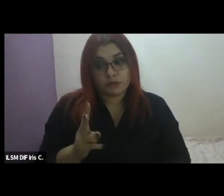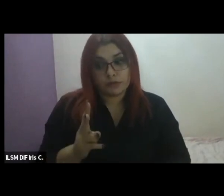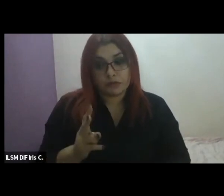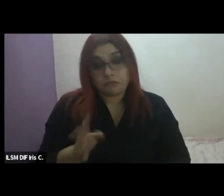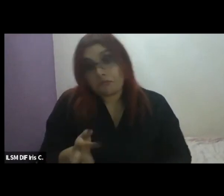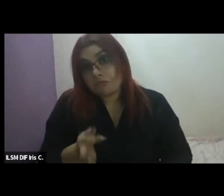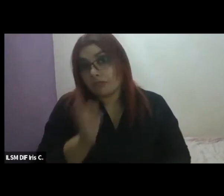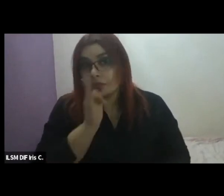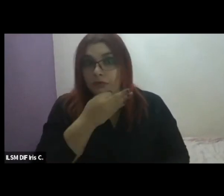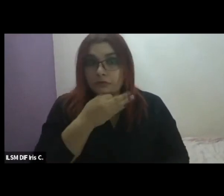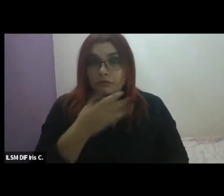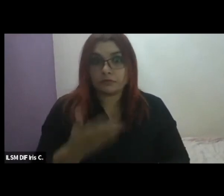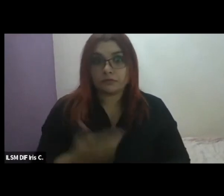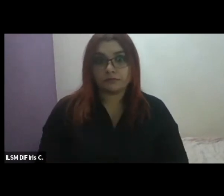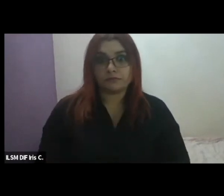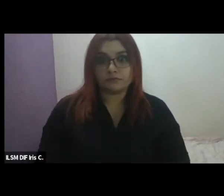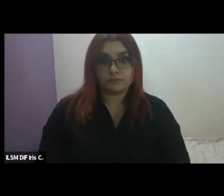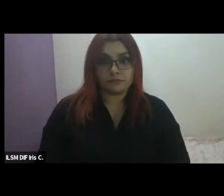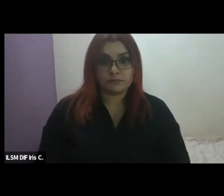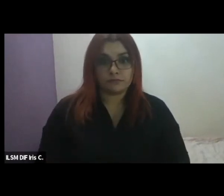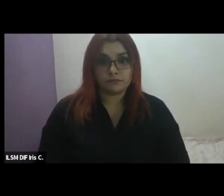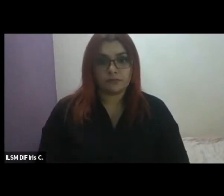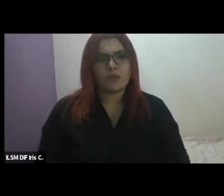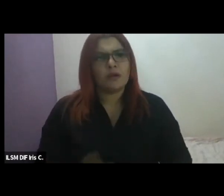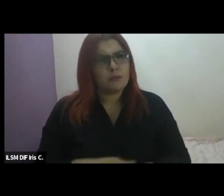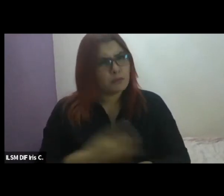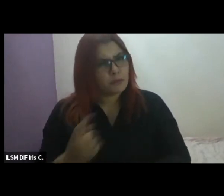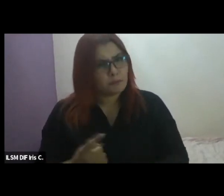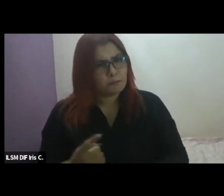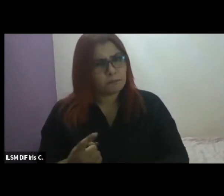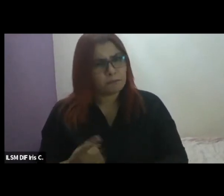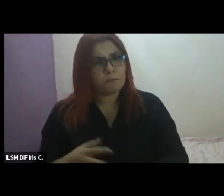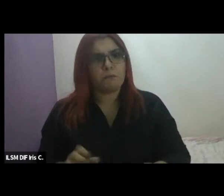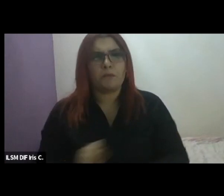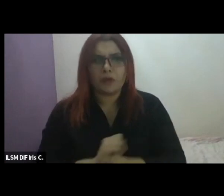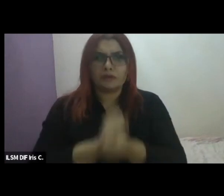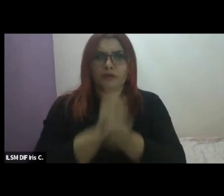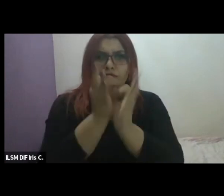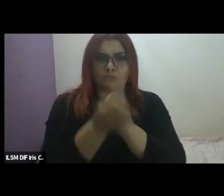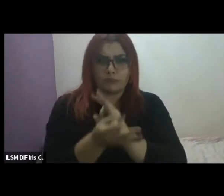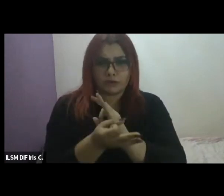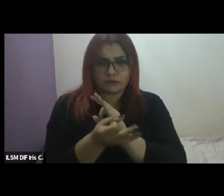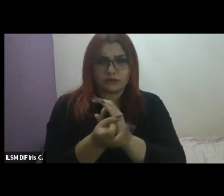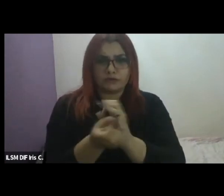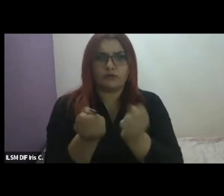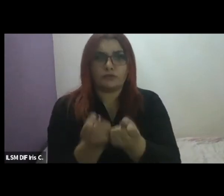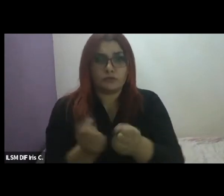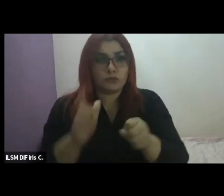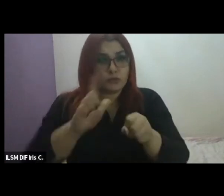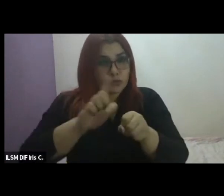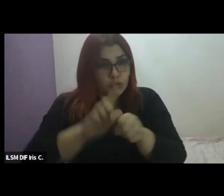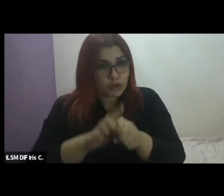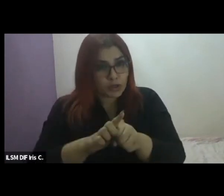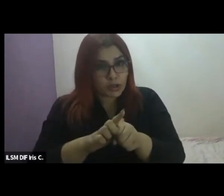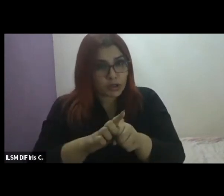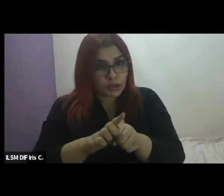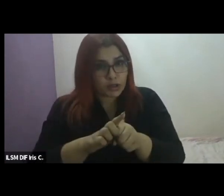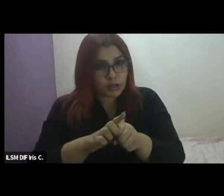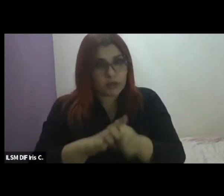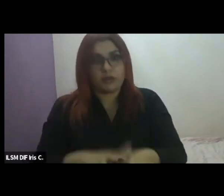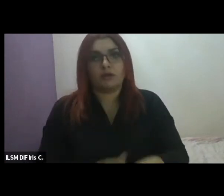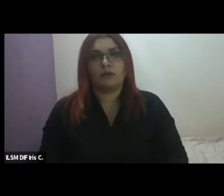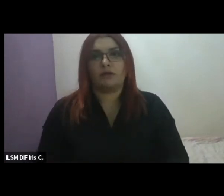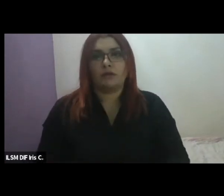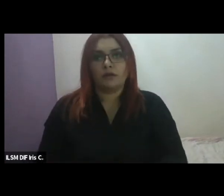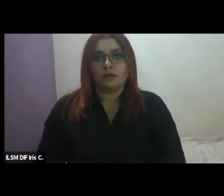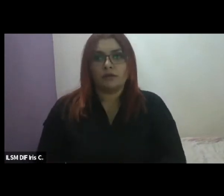Y esto se debe a la entrada del neoliberalismo, que es el modelo del capitalismo que se instaura en el último tercio